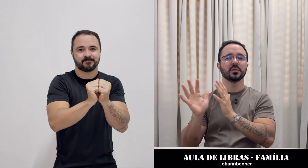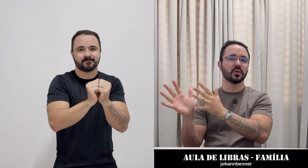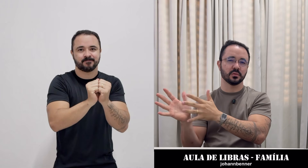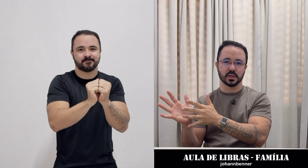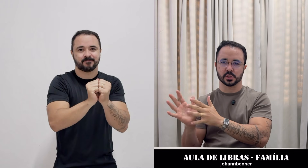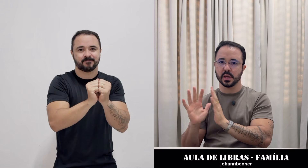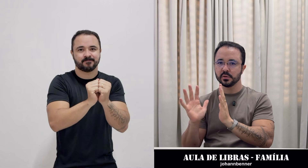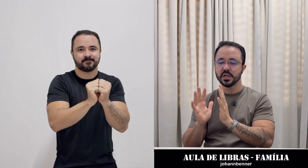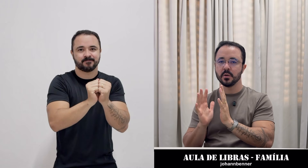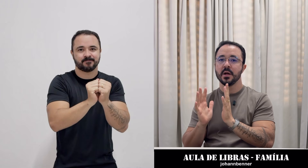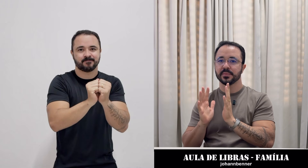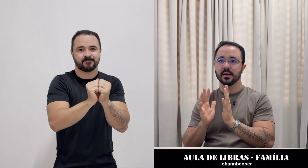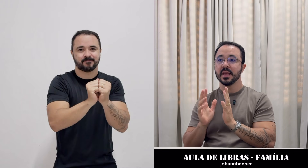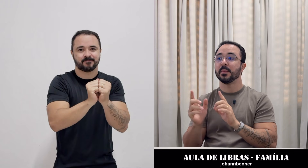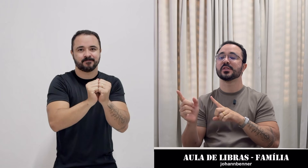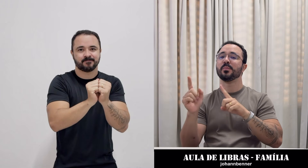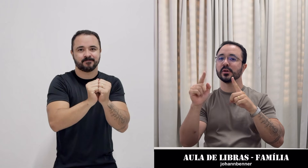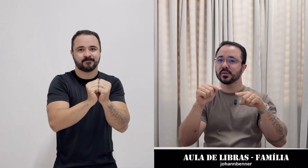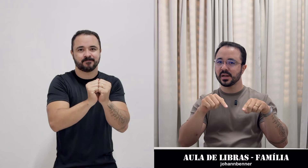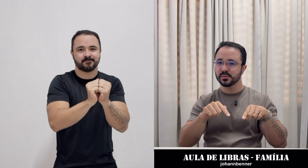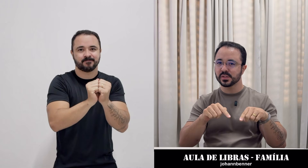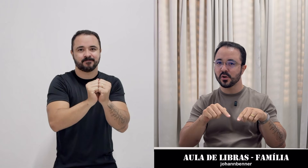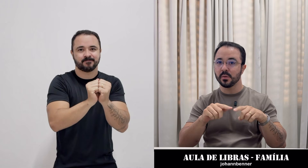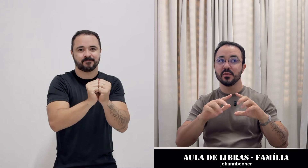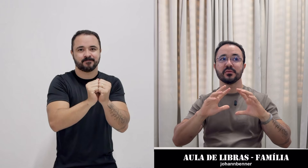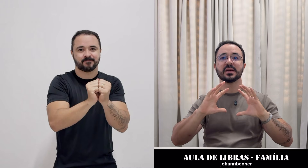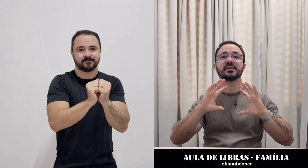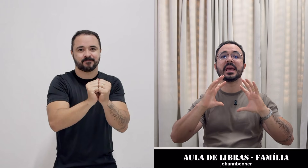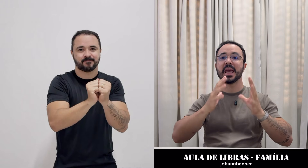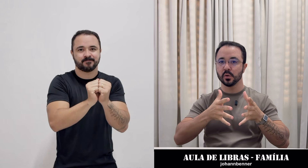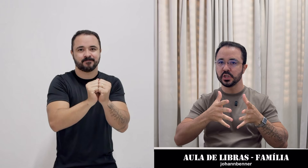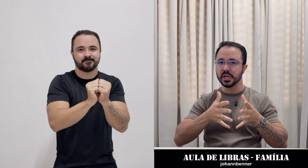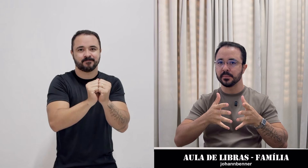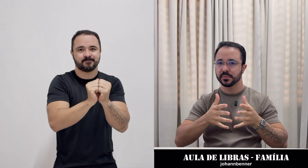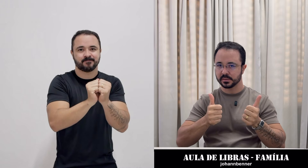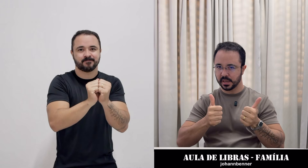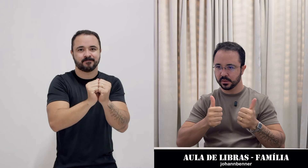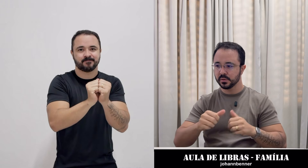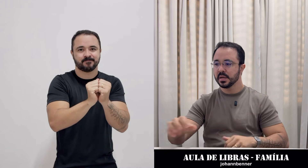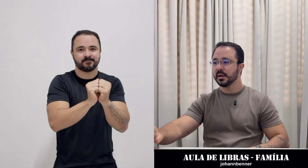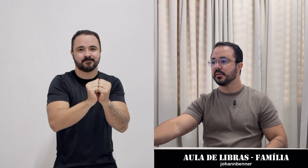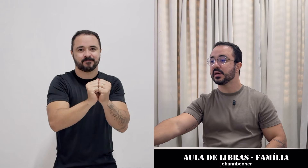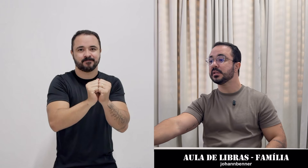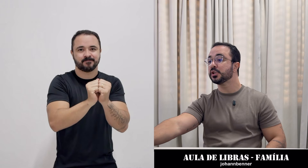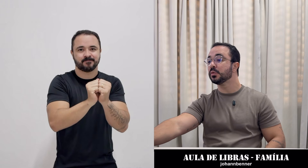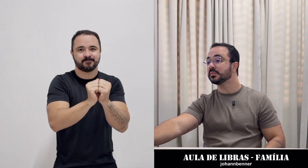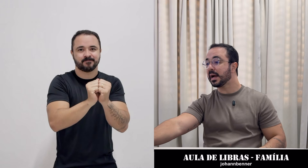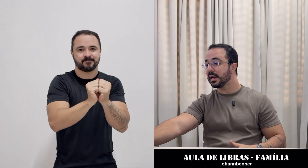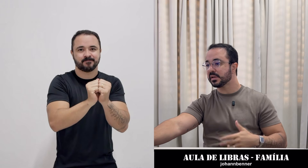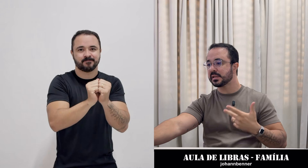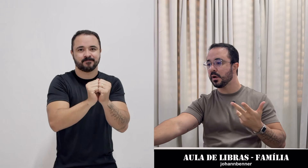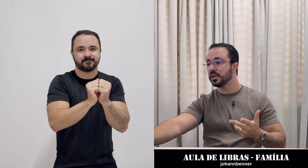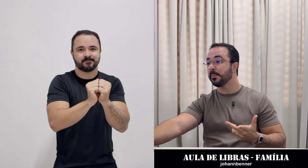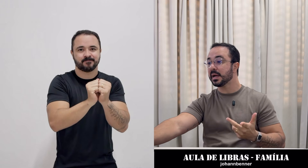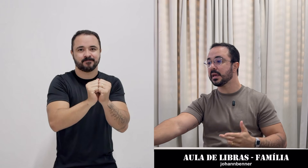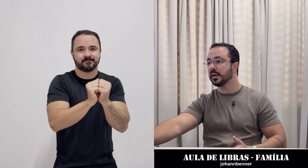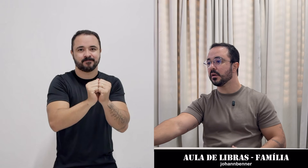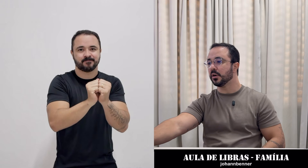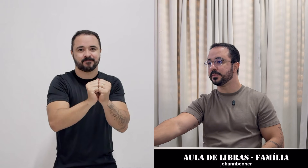passa um outro contexto, reunião, tá? Mas eu posso traduzir como vai se reunir, certo? Vai se juntar, vai se